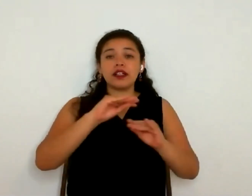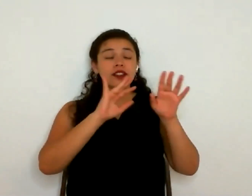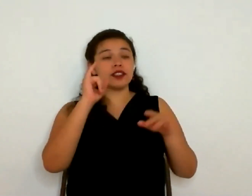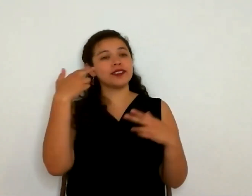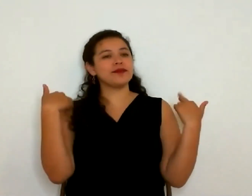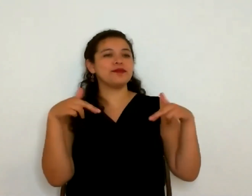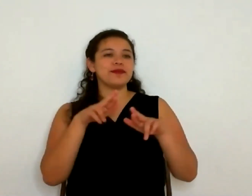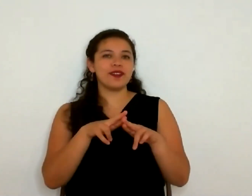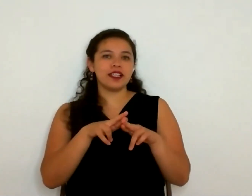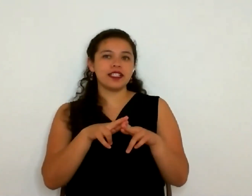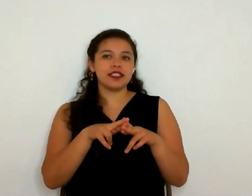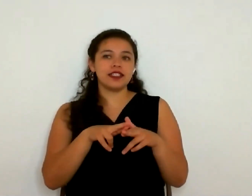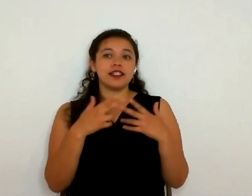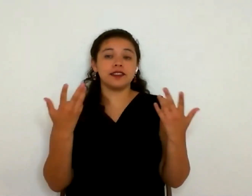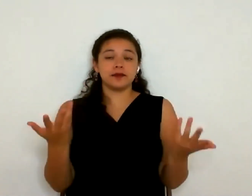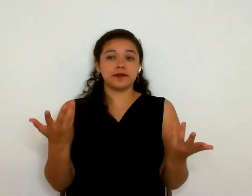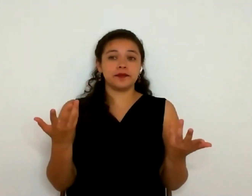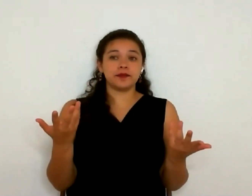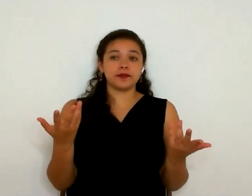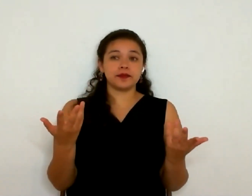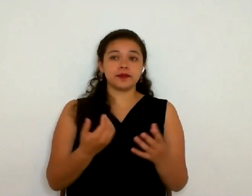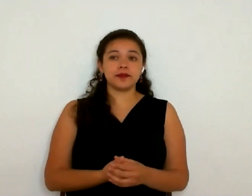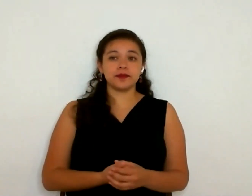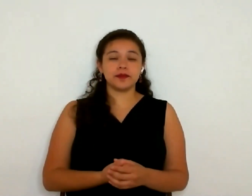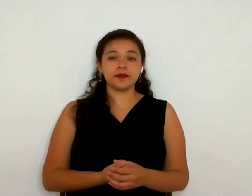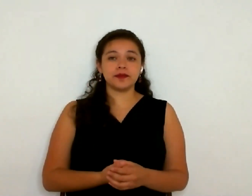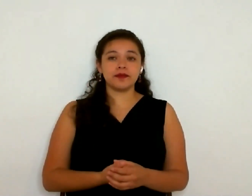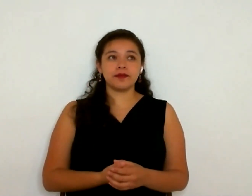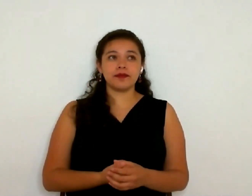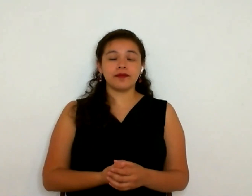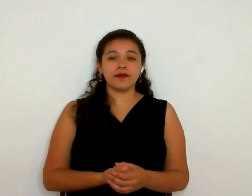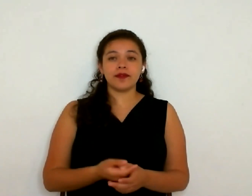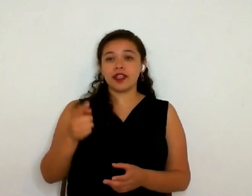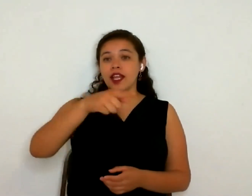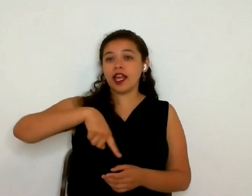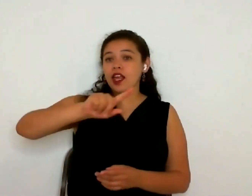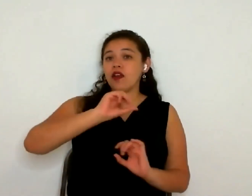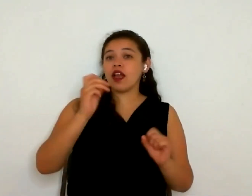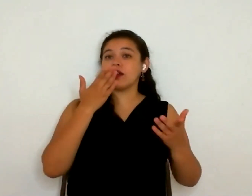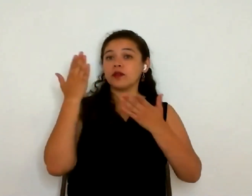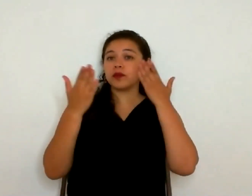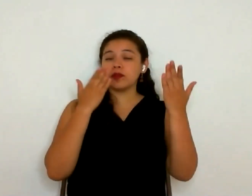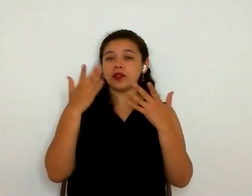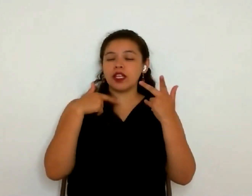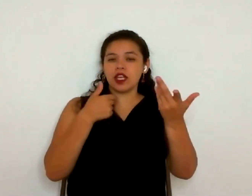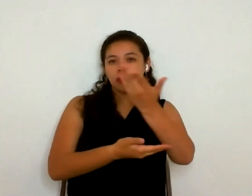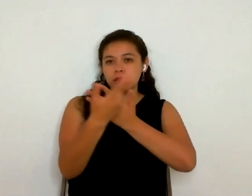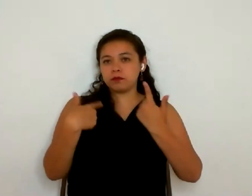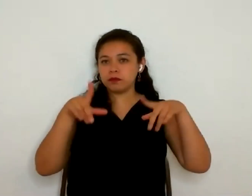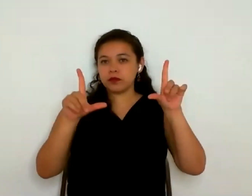si ellos o ellos tienen un estudio y lo pueden traer compartir pues yo